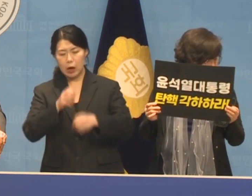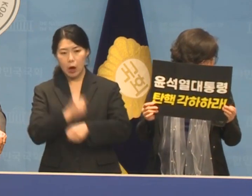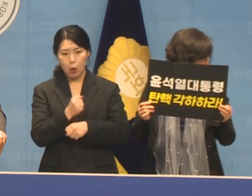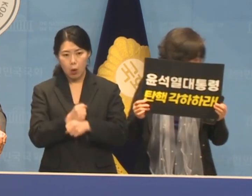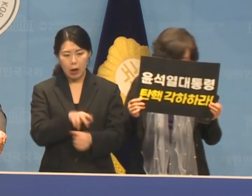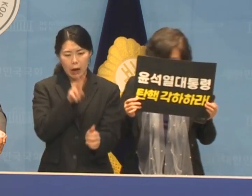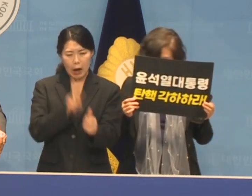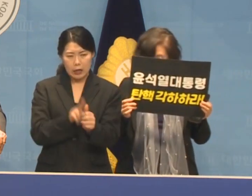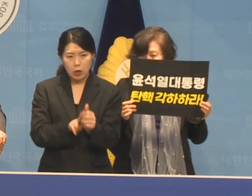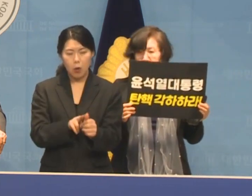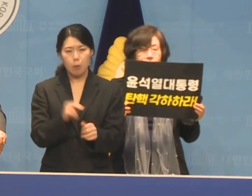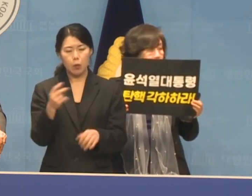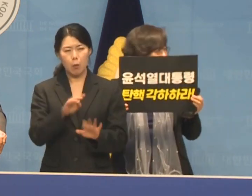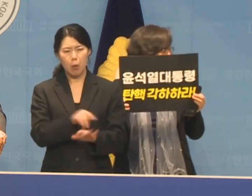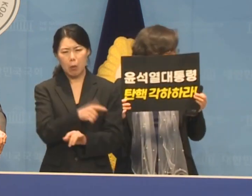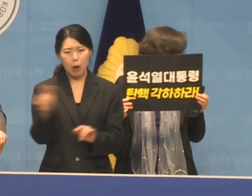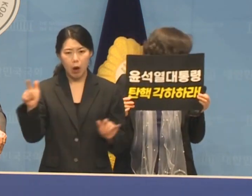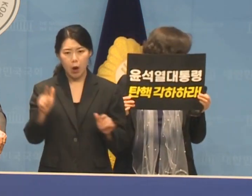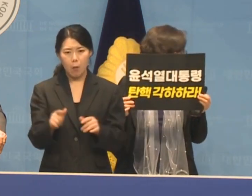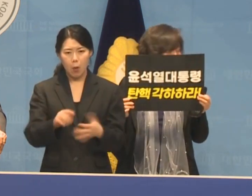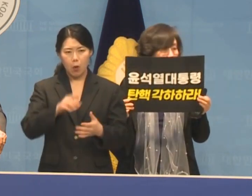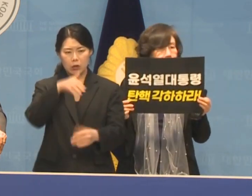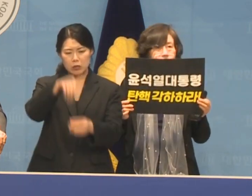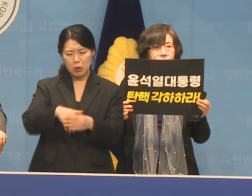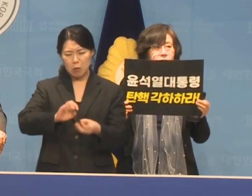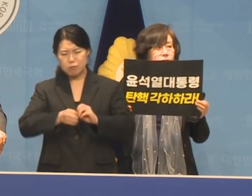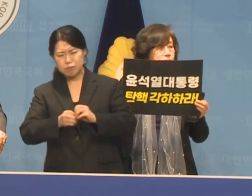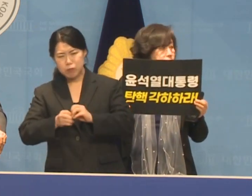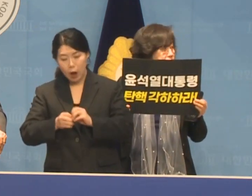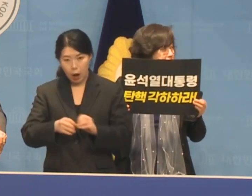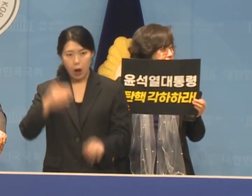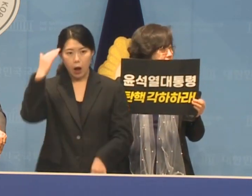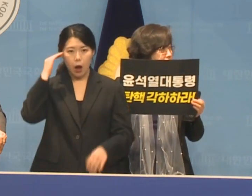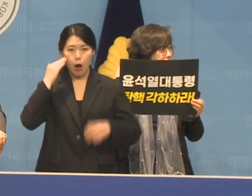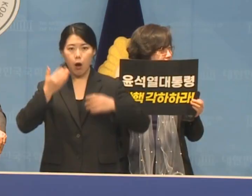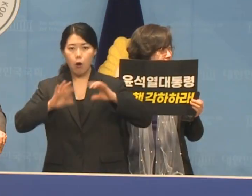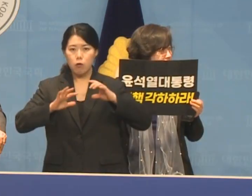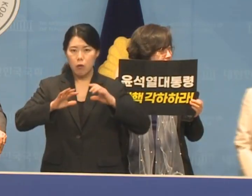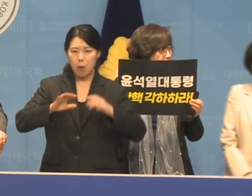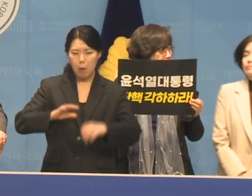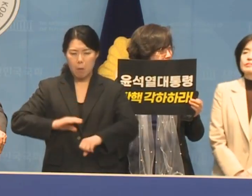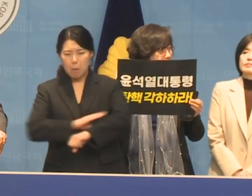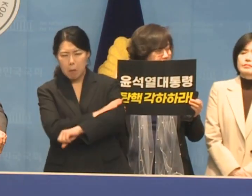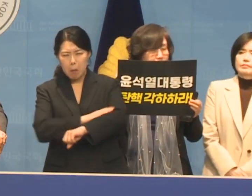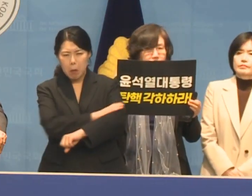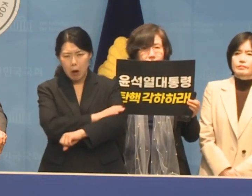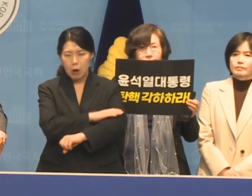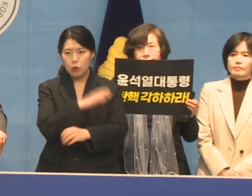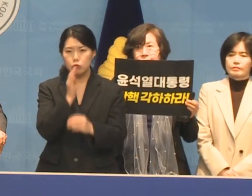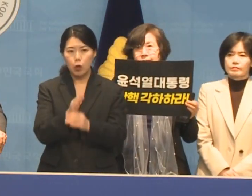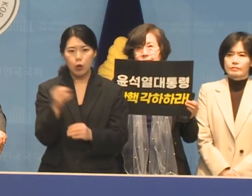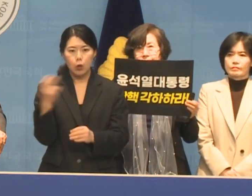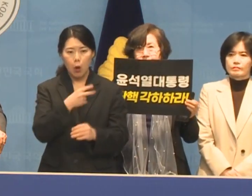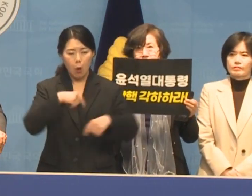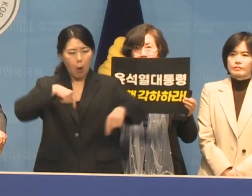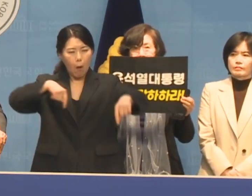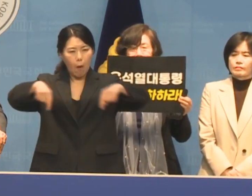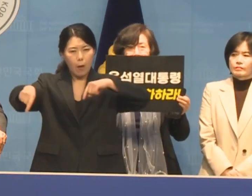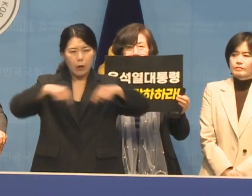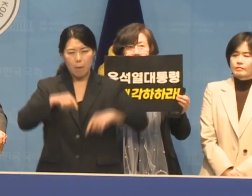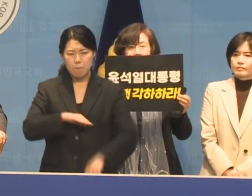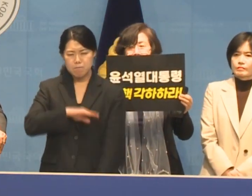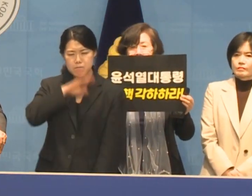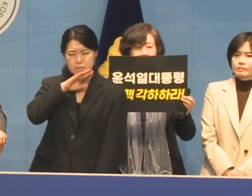정복 쓰레기들이 부정선거로 영원히 대한민국을 깔고 앉으며 또 저들이 통치하려고 책동을